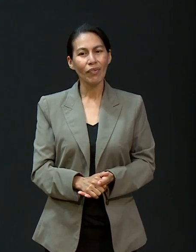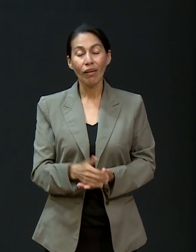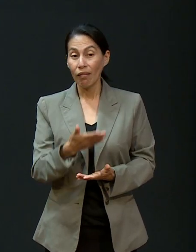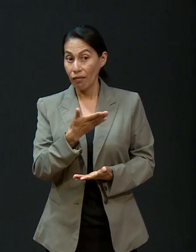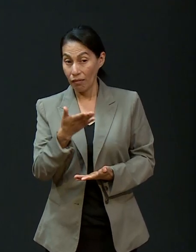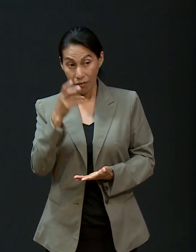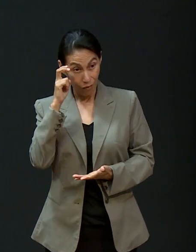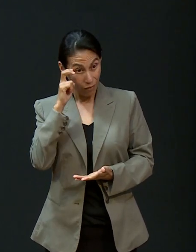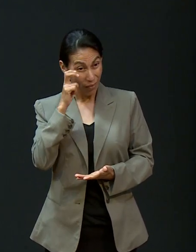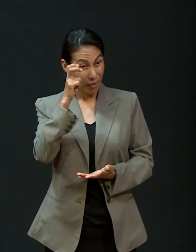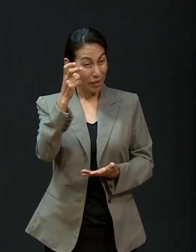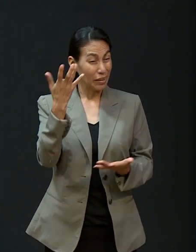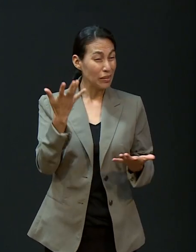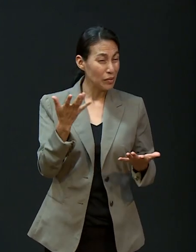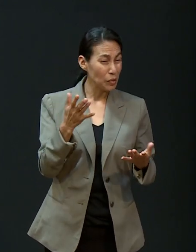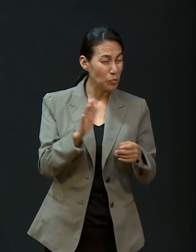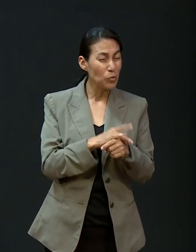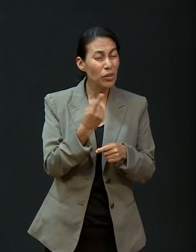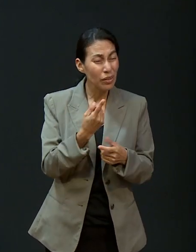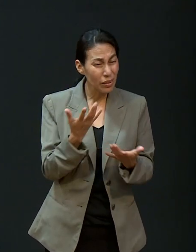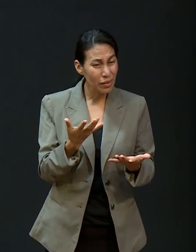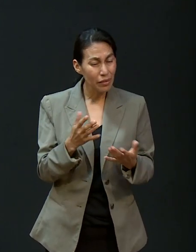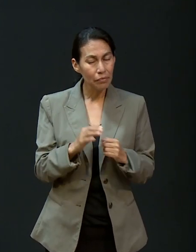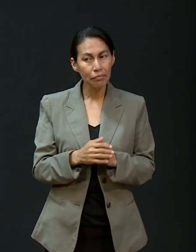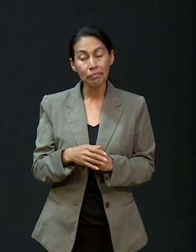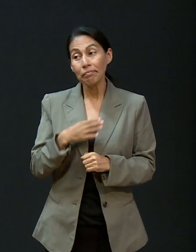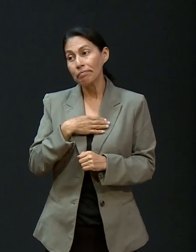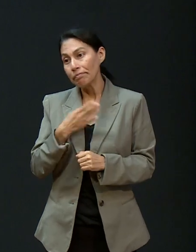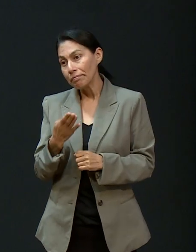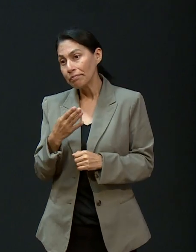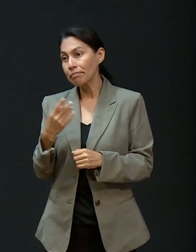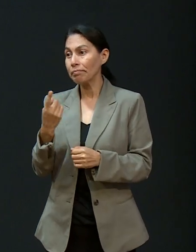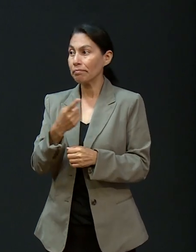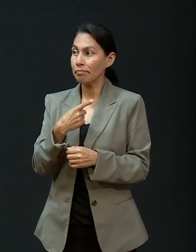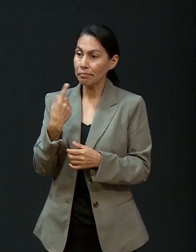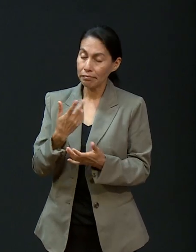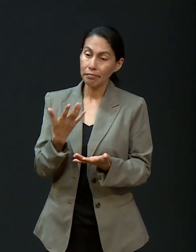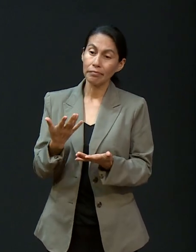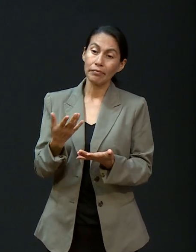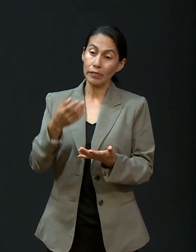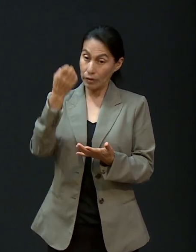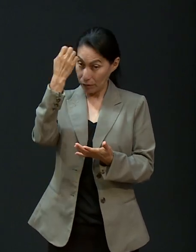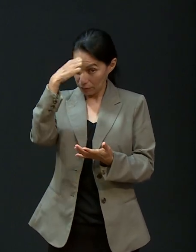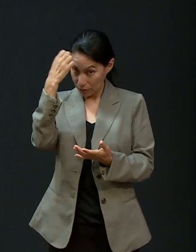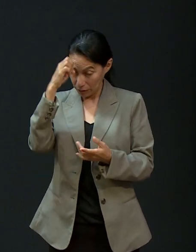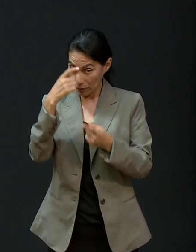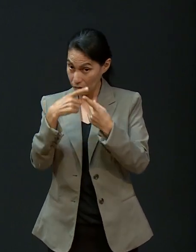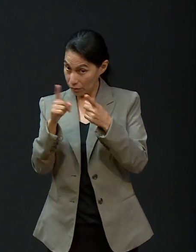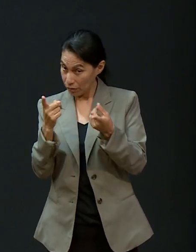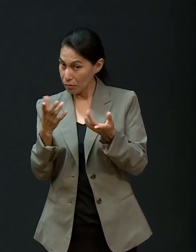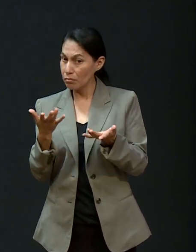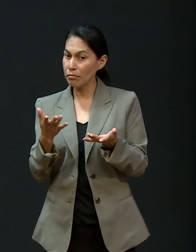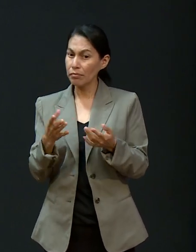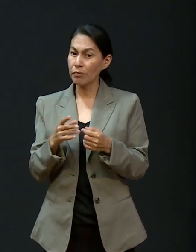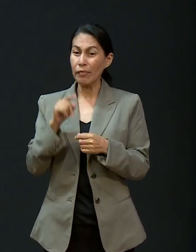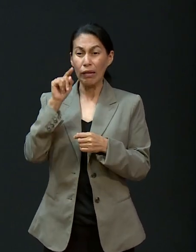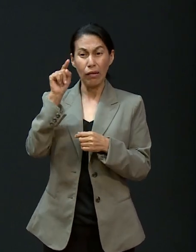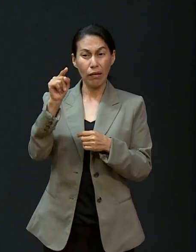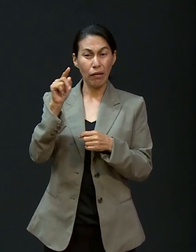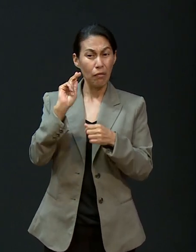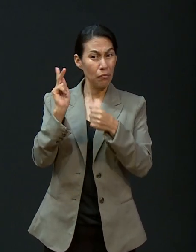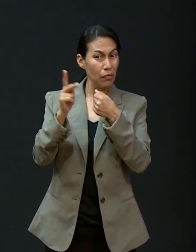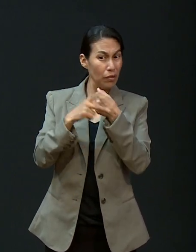Y bueno, ¿y por qué un viaje tan largo? Bueno, nosotros queríamos tener una experiencia